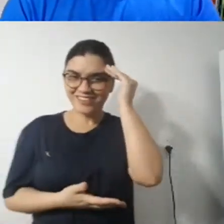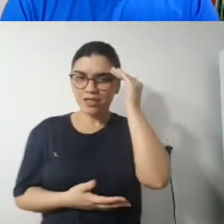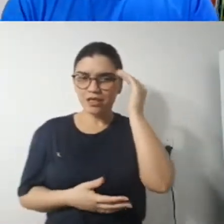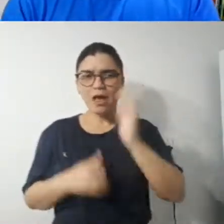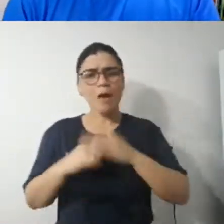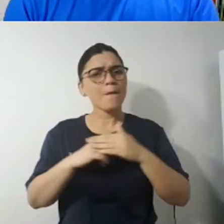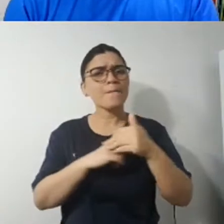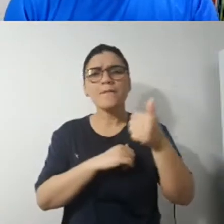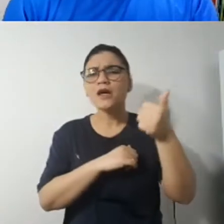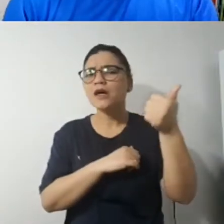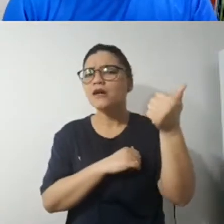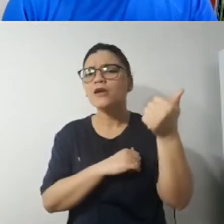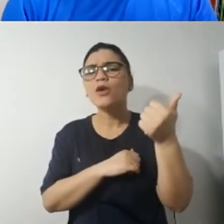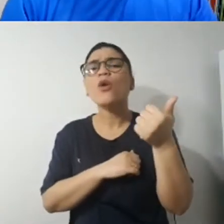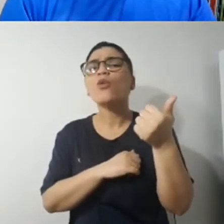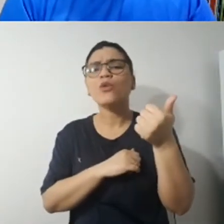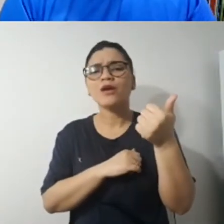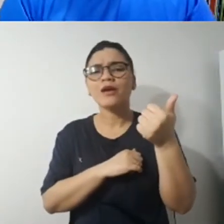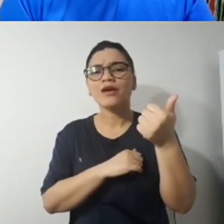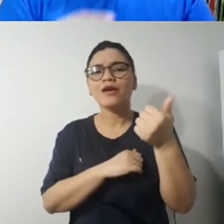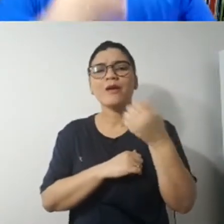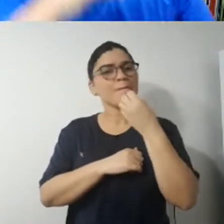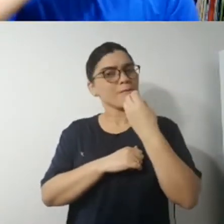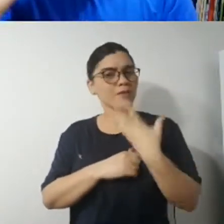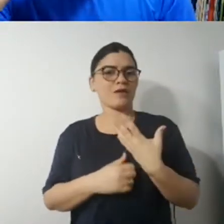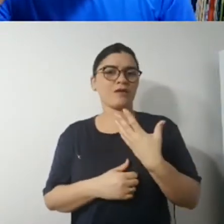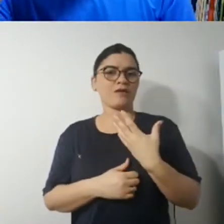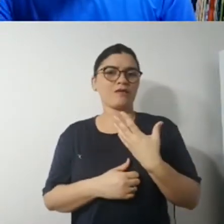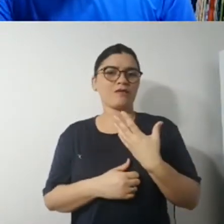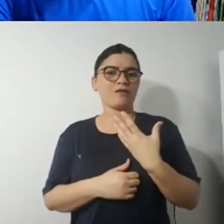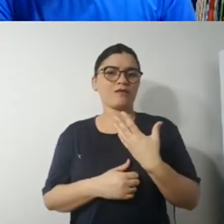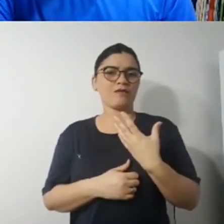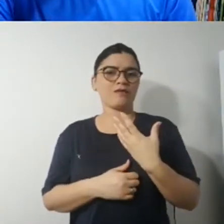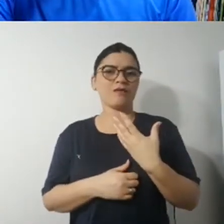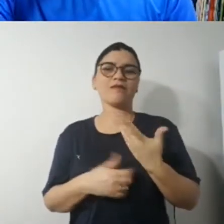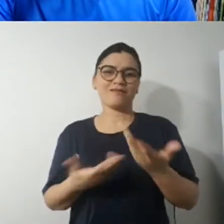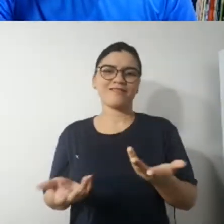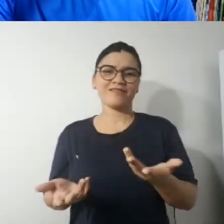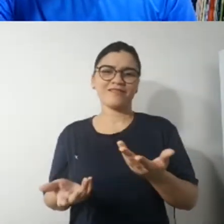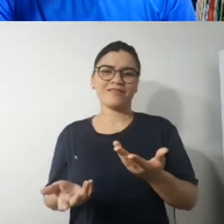praticando o mal. Esse é o sentido